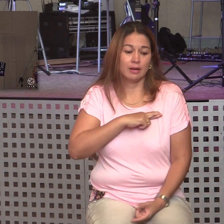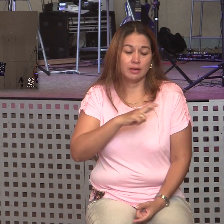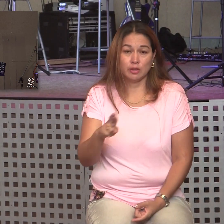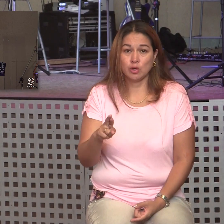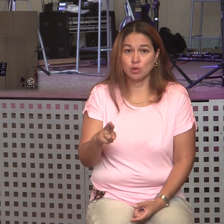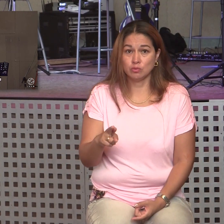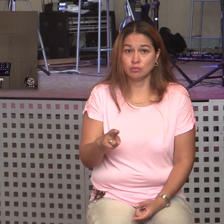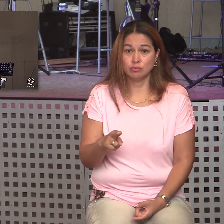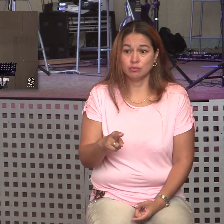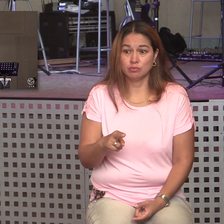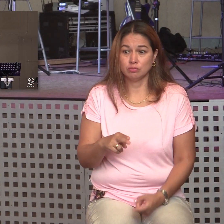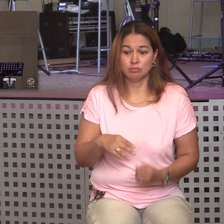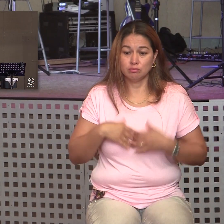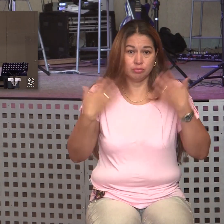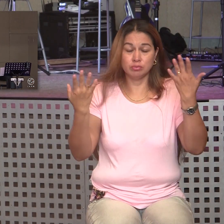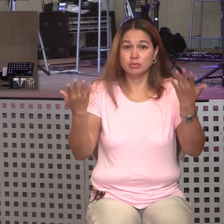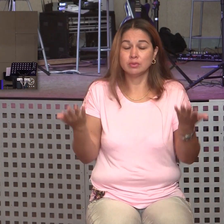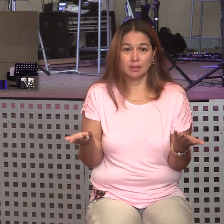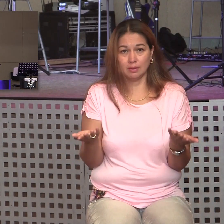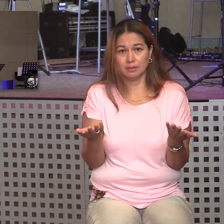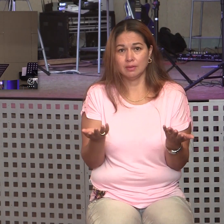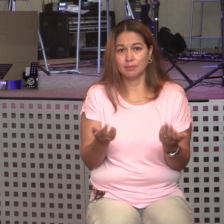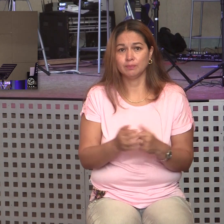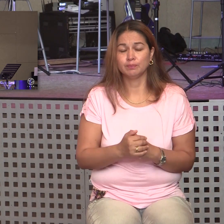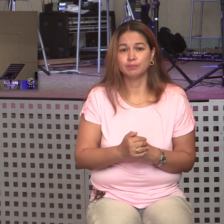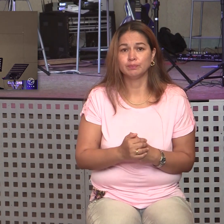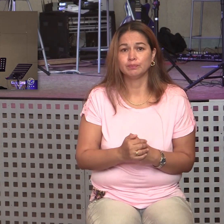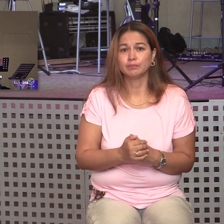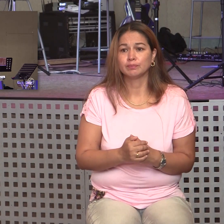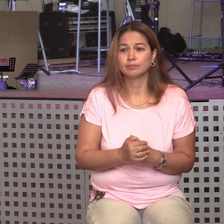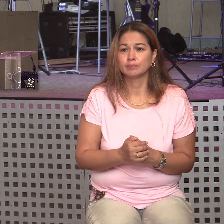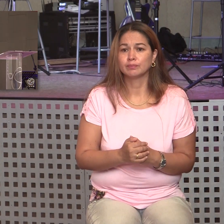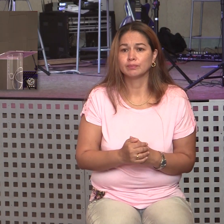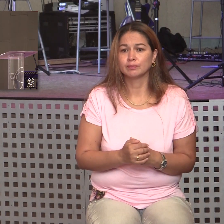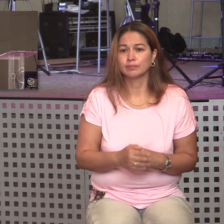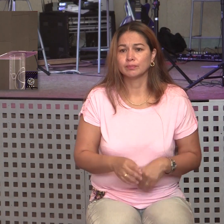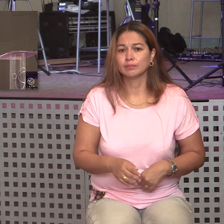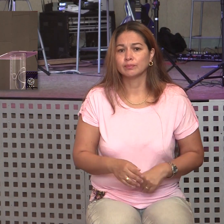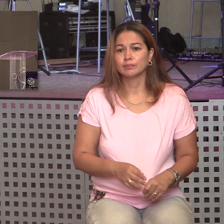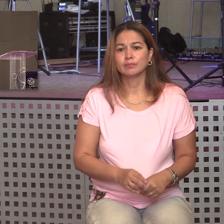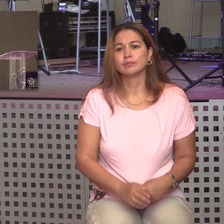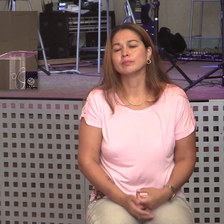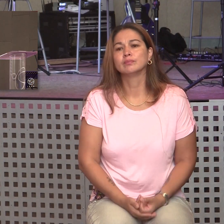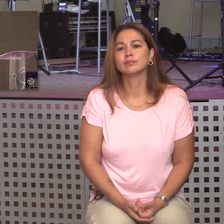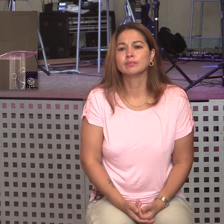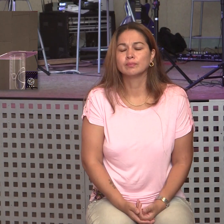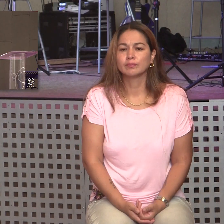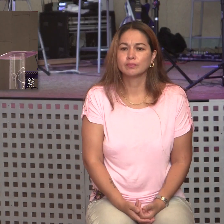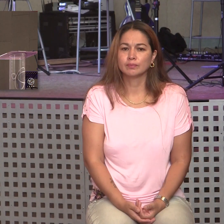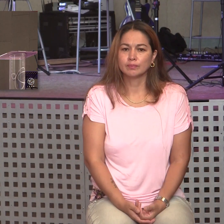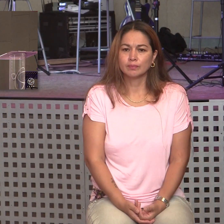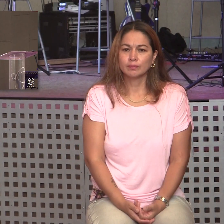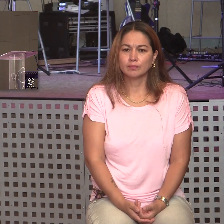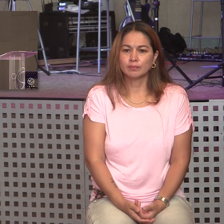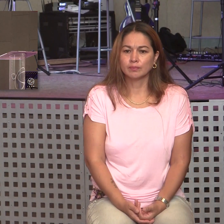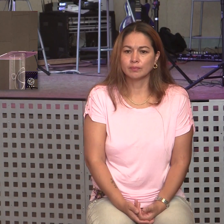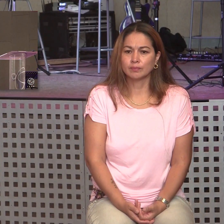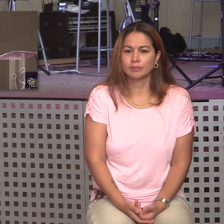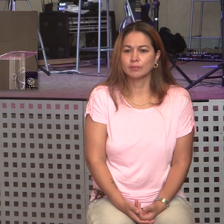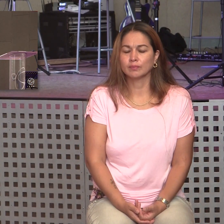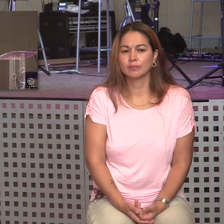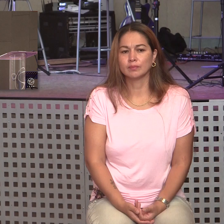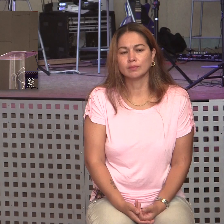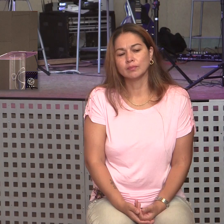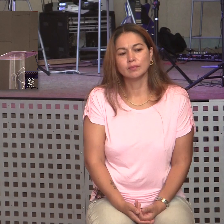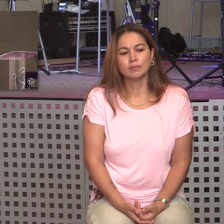Vemos a alguien hablar y no buscamos si es del Espíritu, si está hablando por su propia cuenta o de qué va.